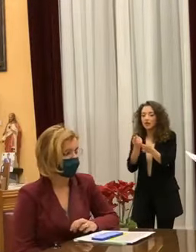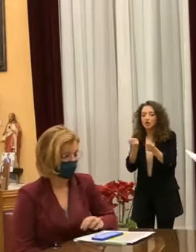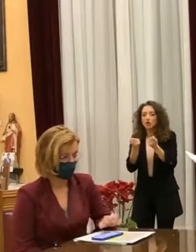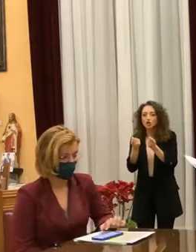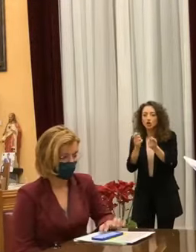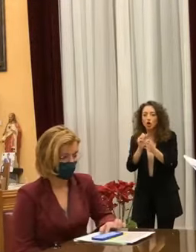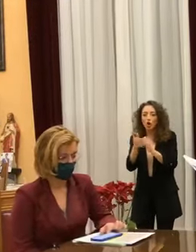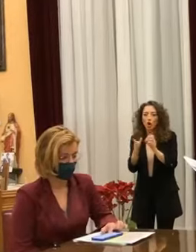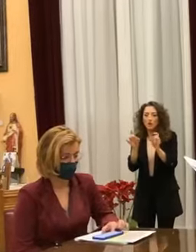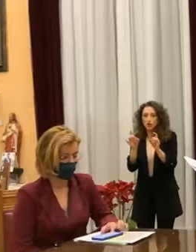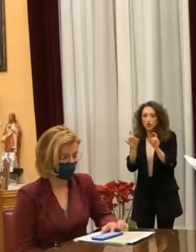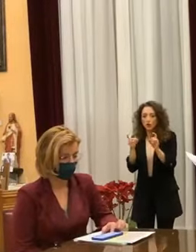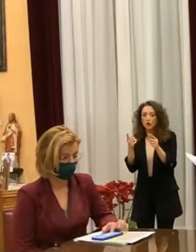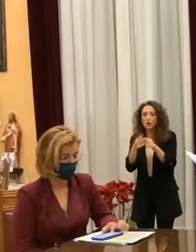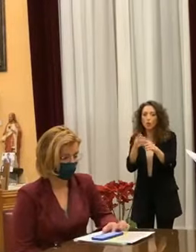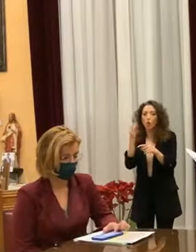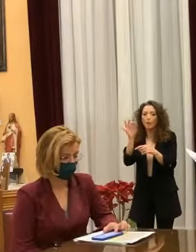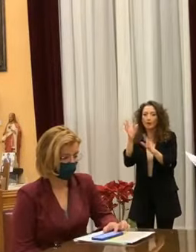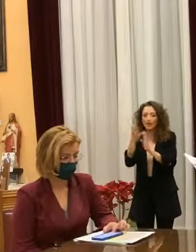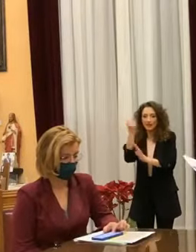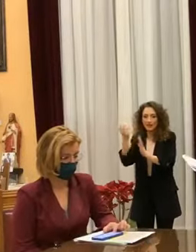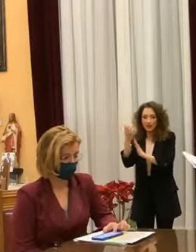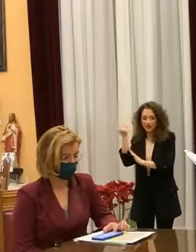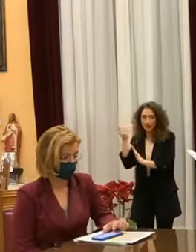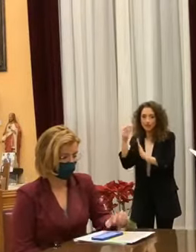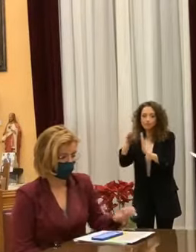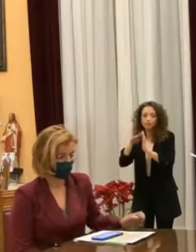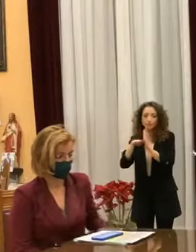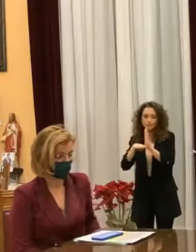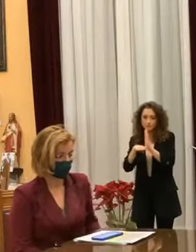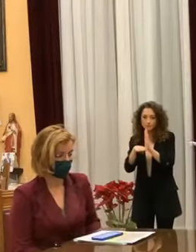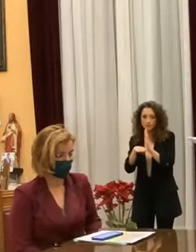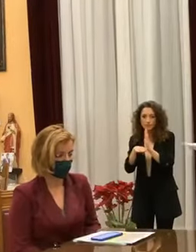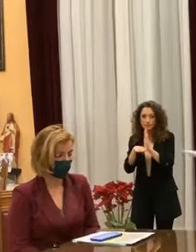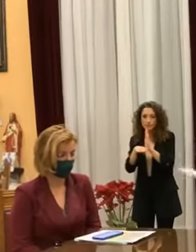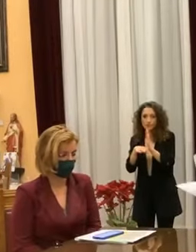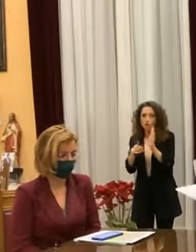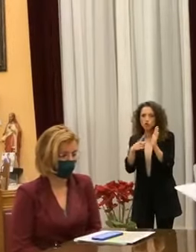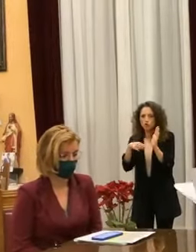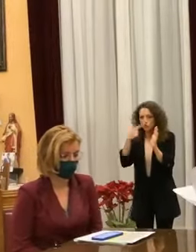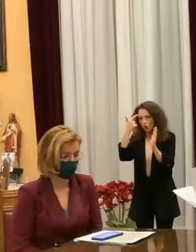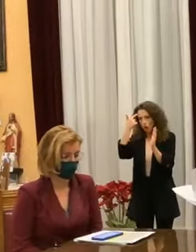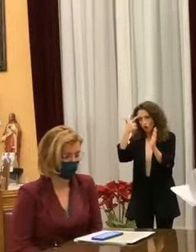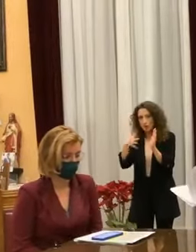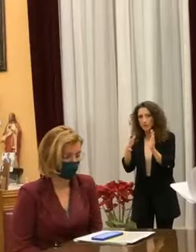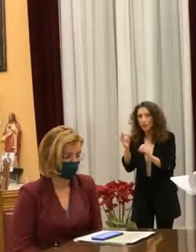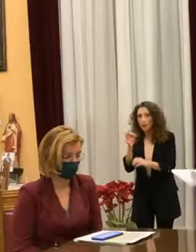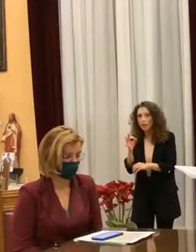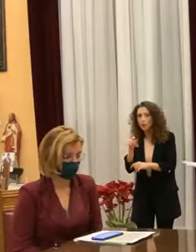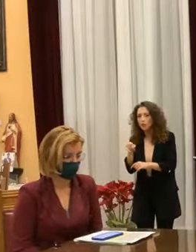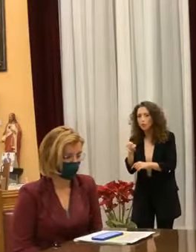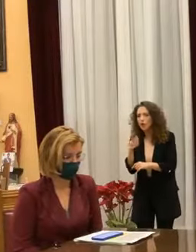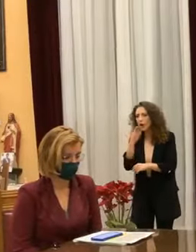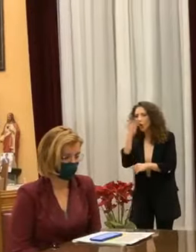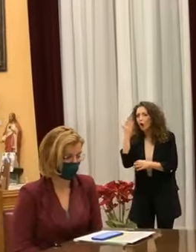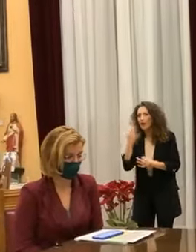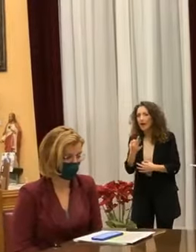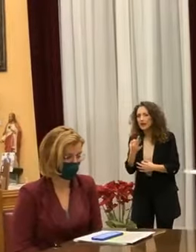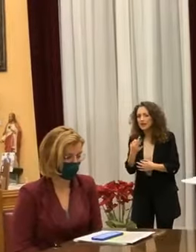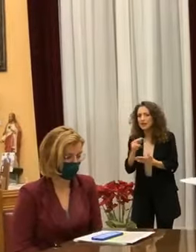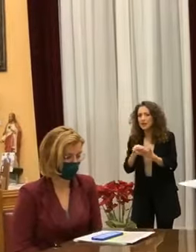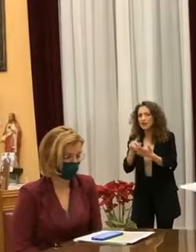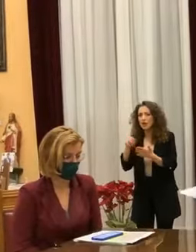per il raggiungimento degli obiettivi della degli obiettivi alla stessa sottesi. Noi lo sappiamo che la Fornari è stata onesta e ha scritto anche all'assessore dicendo